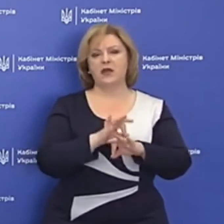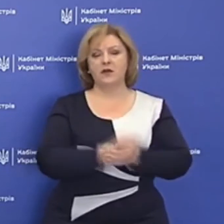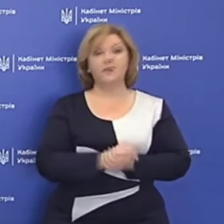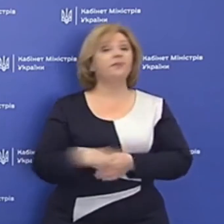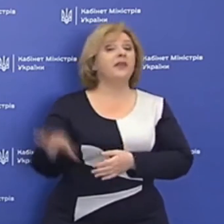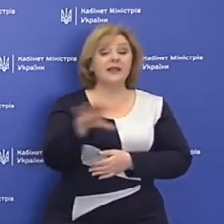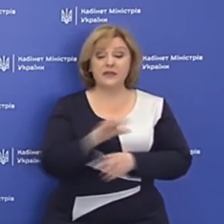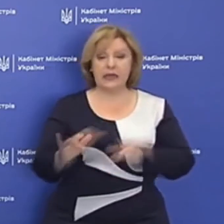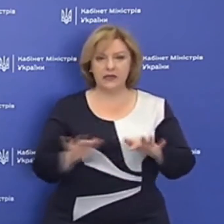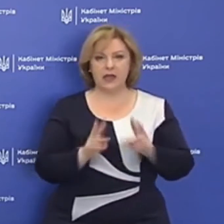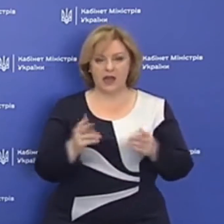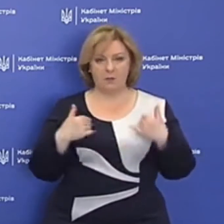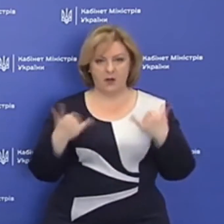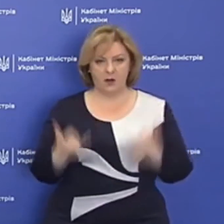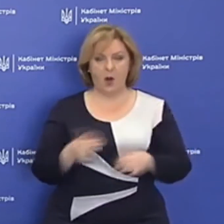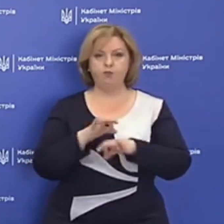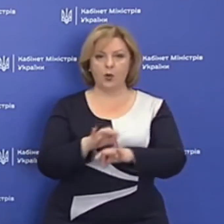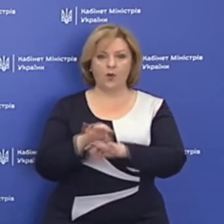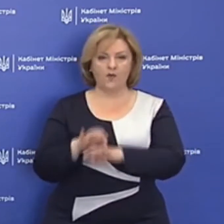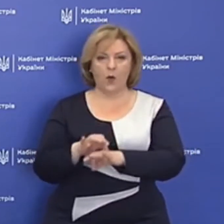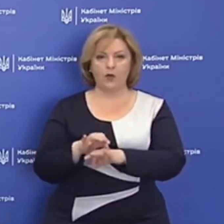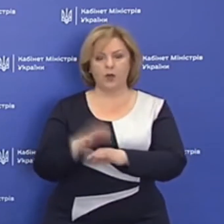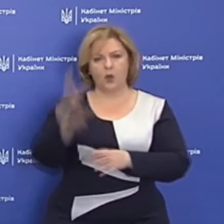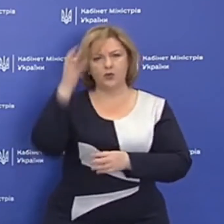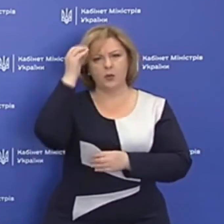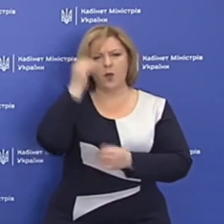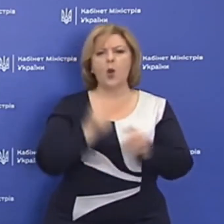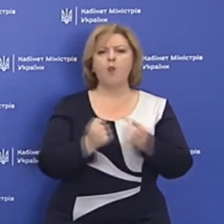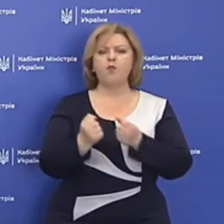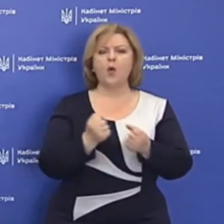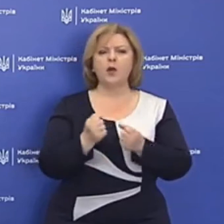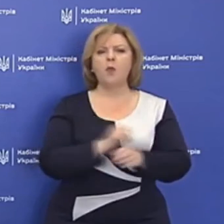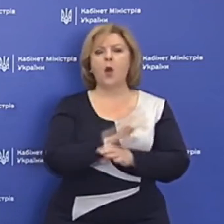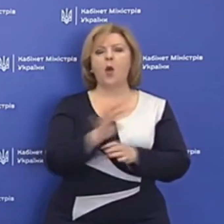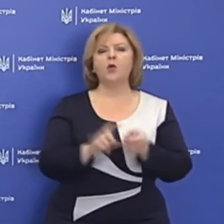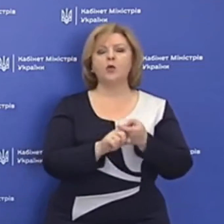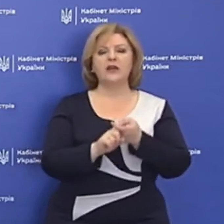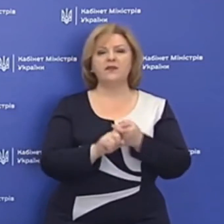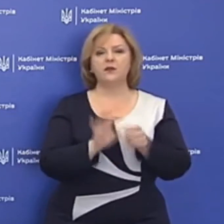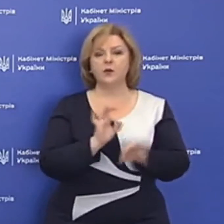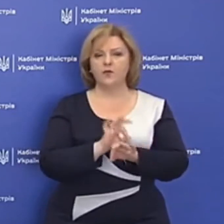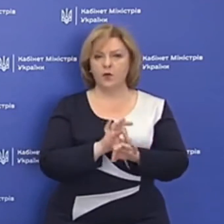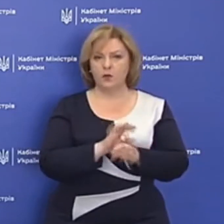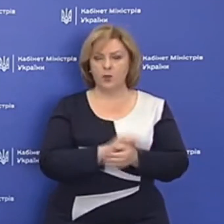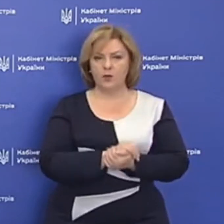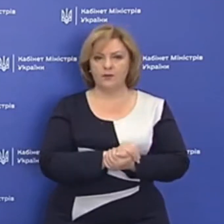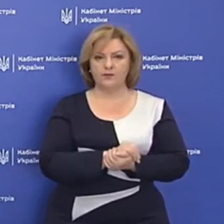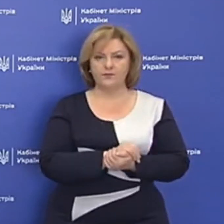Всі ті заходи, які ми проводимо, проводимо з точки зору боротьби з коронавірусною хворобою